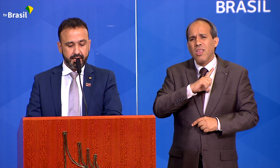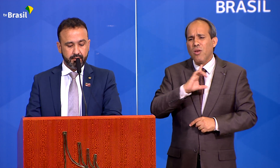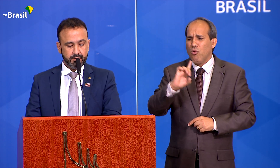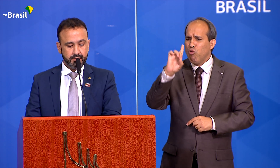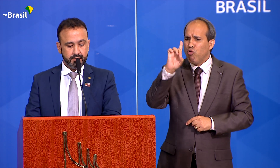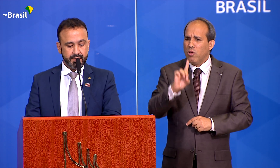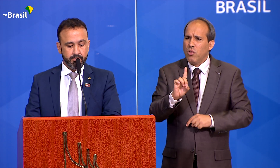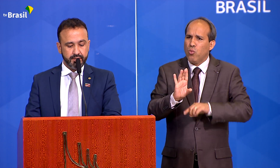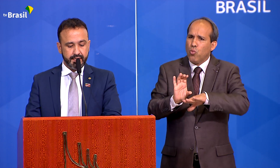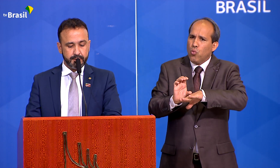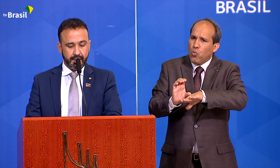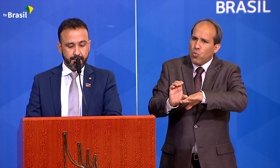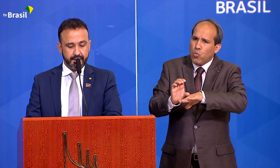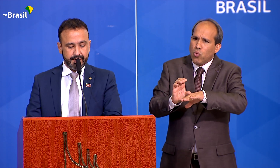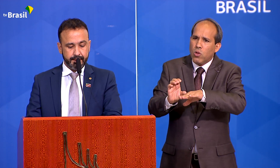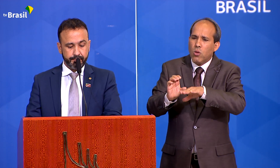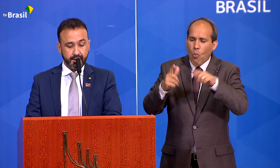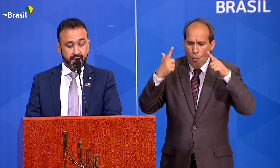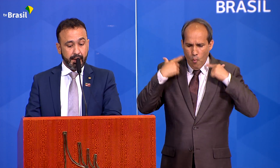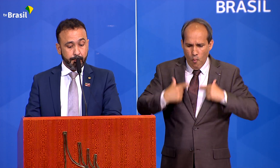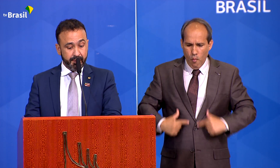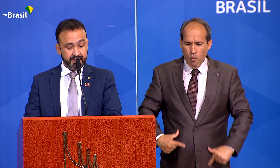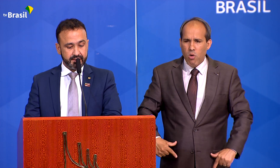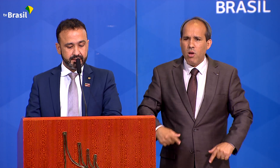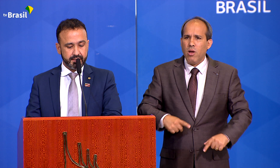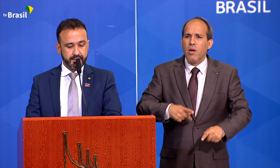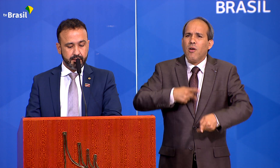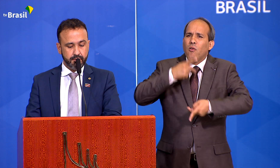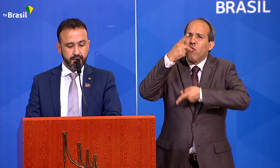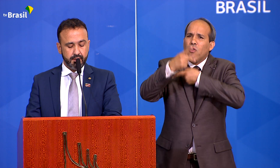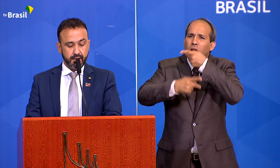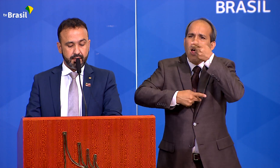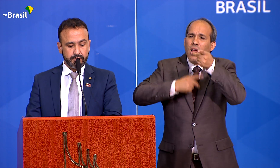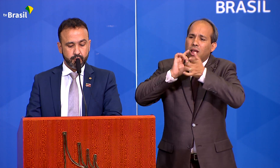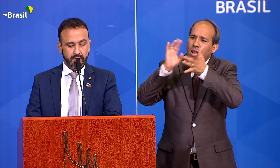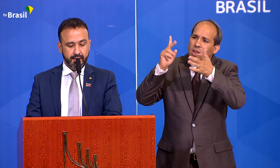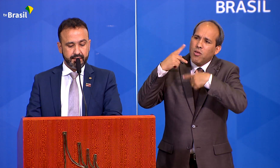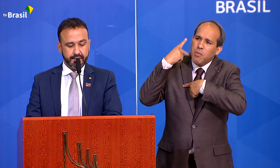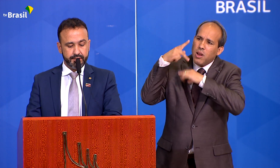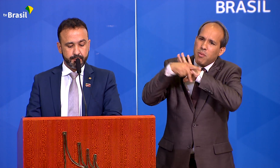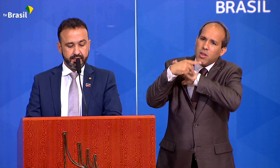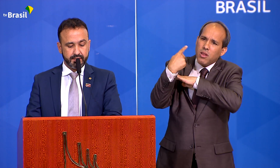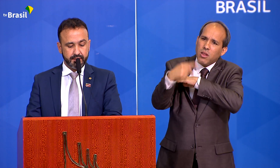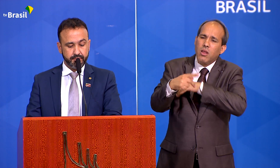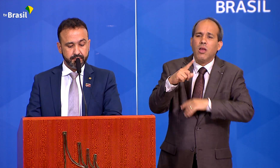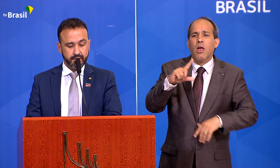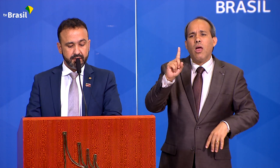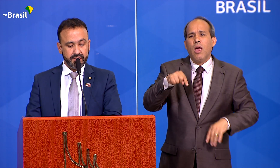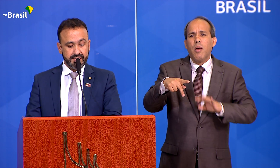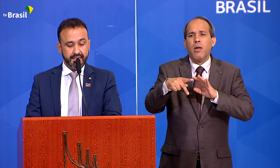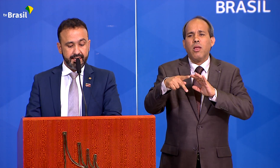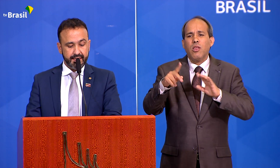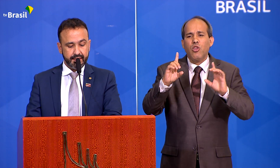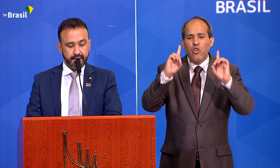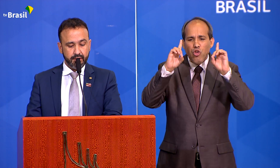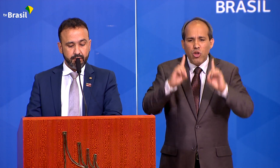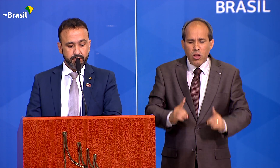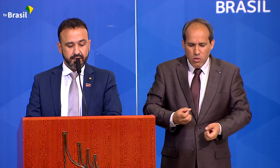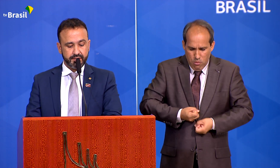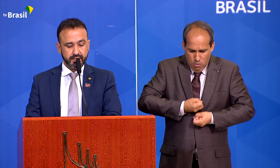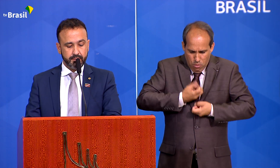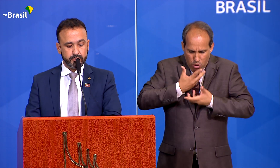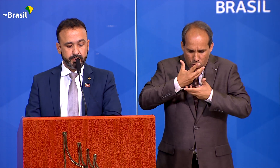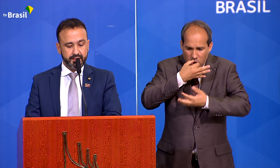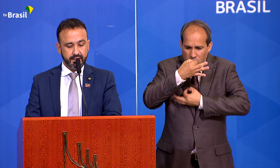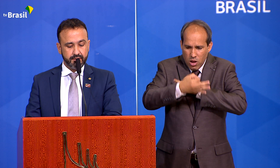constitucional da imunidade parlamentar apenas exerceu a sua liberdade de expressão que é